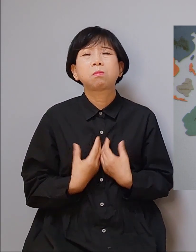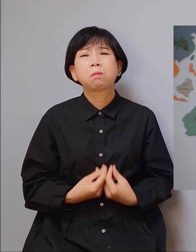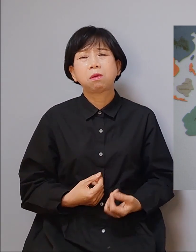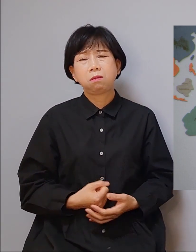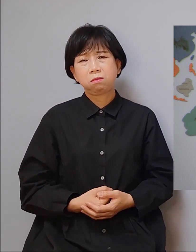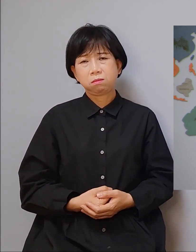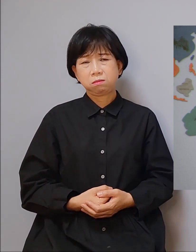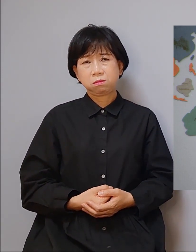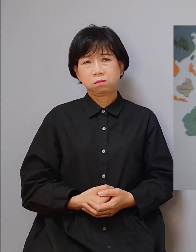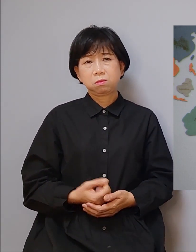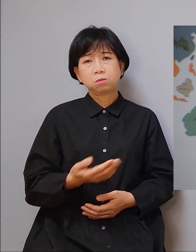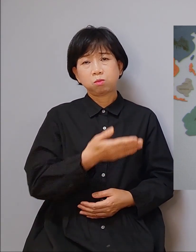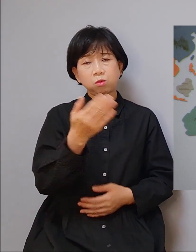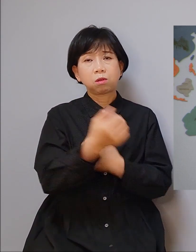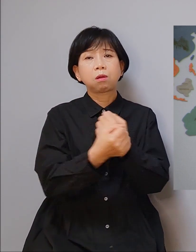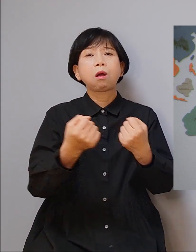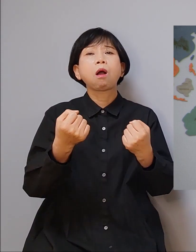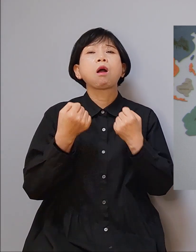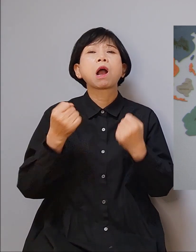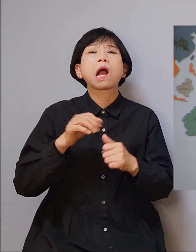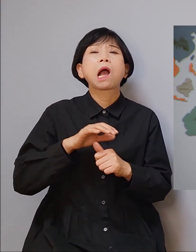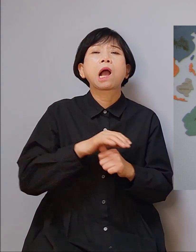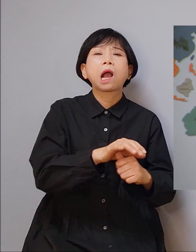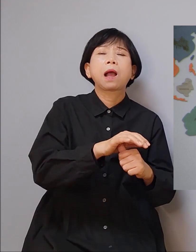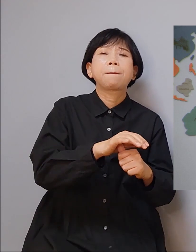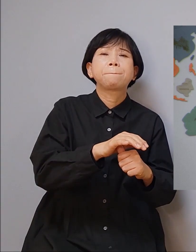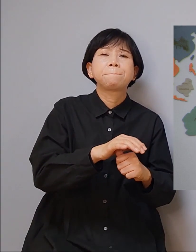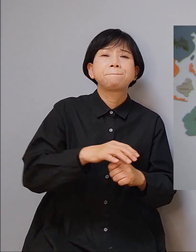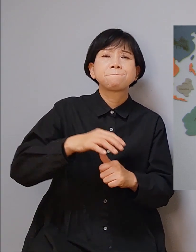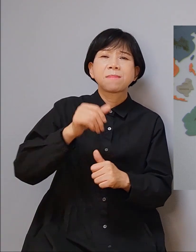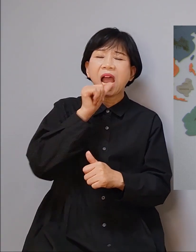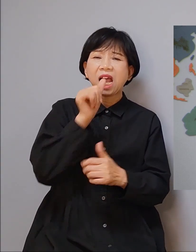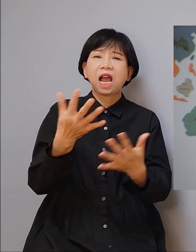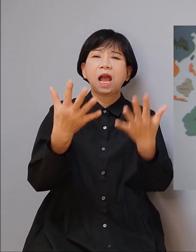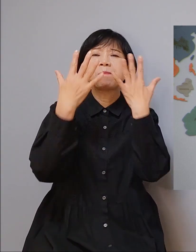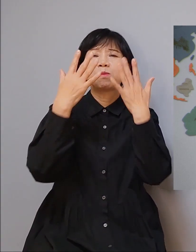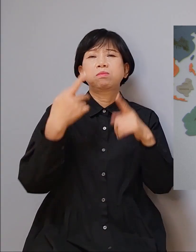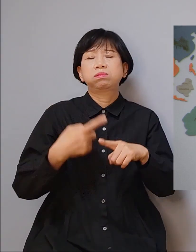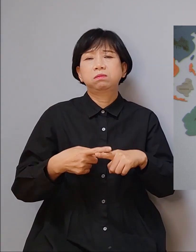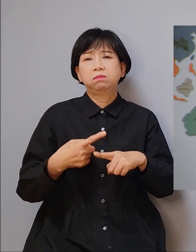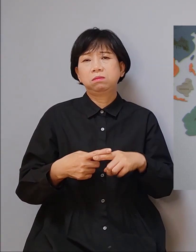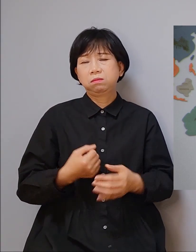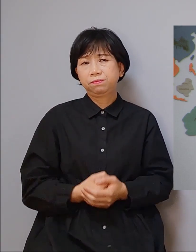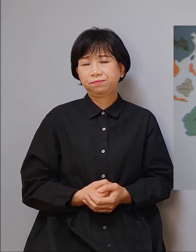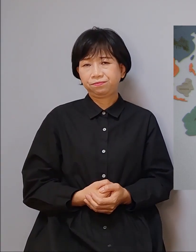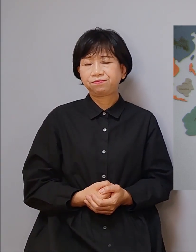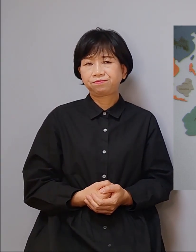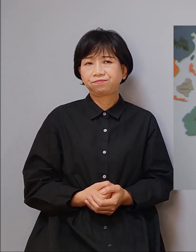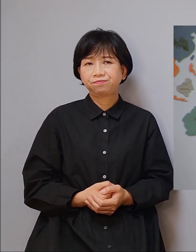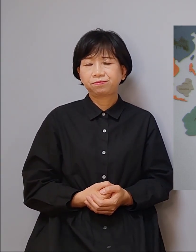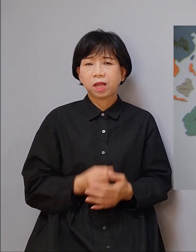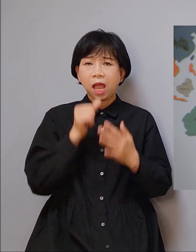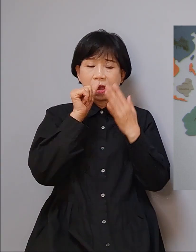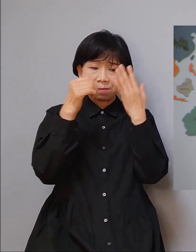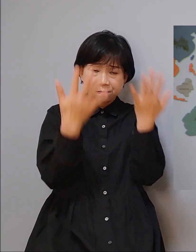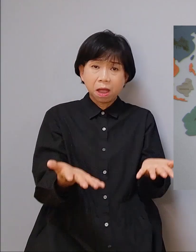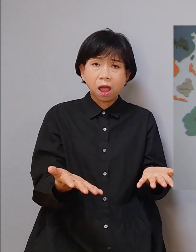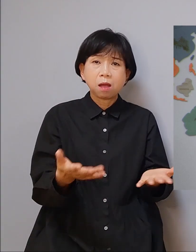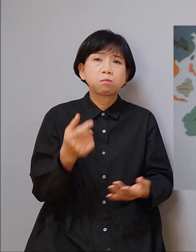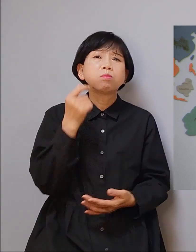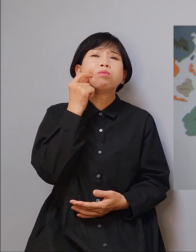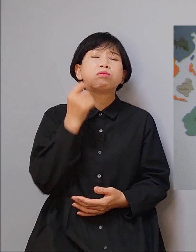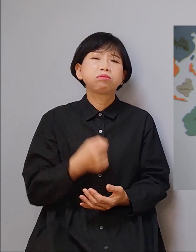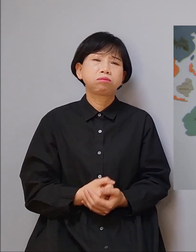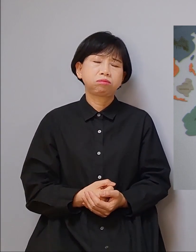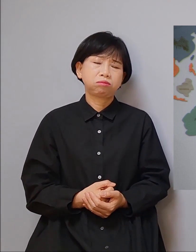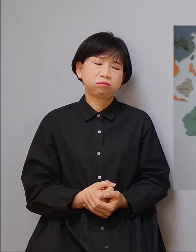여러분, 이것도 때로는 건강의 감옥에 갇혀 있는 겁니다. 쉽게 빠져나오지 못합니다. 먹고 살기 위해